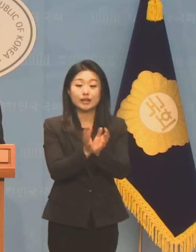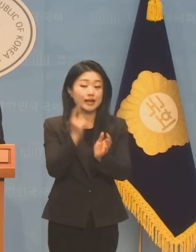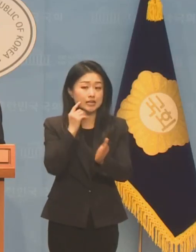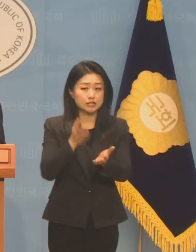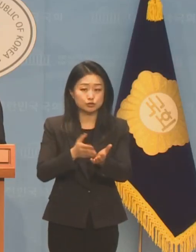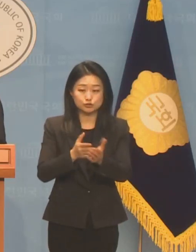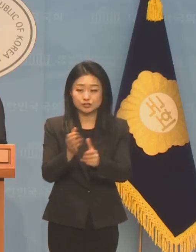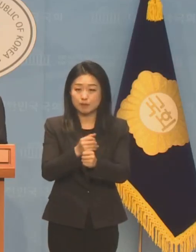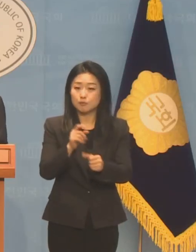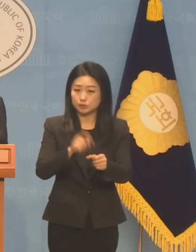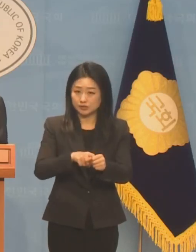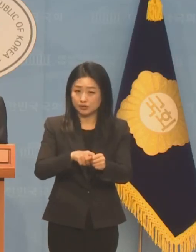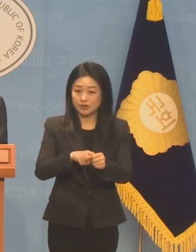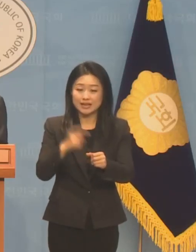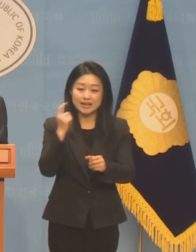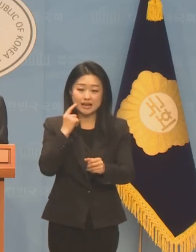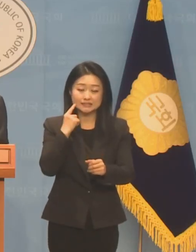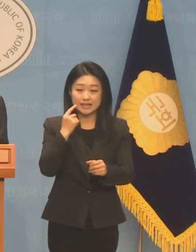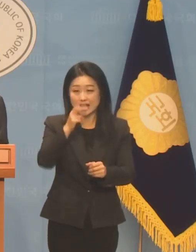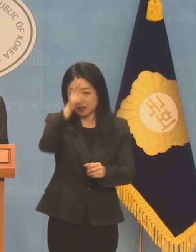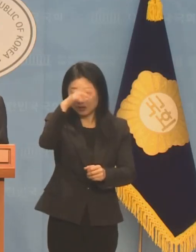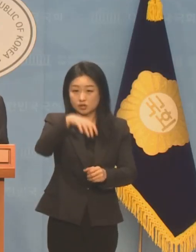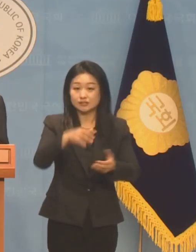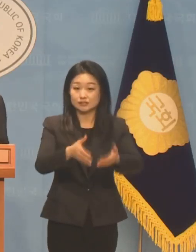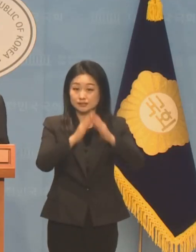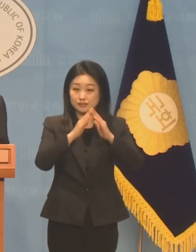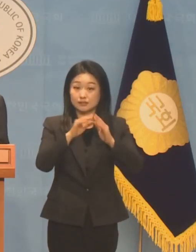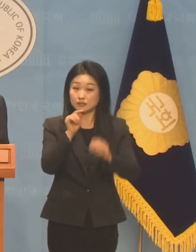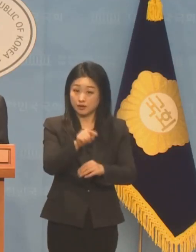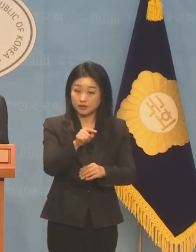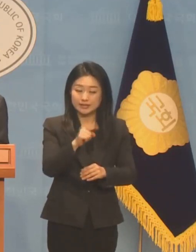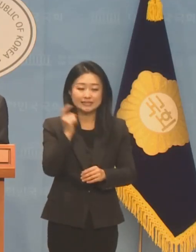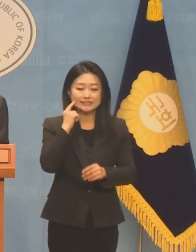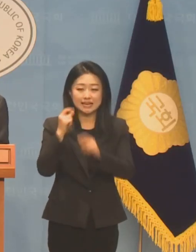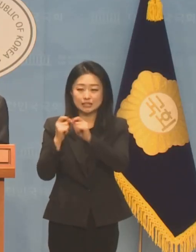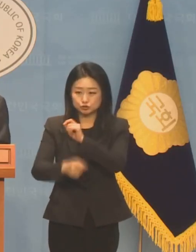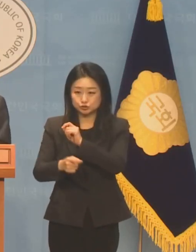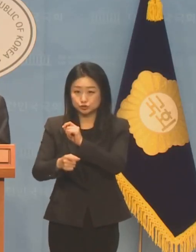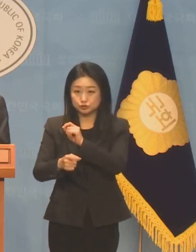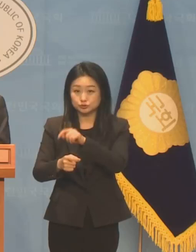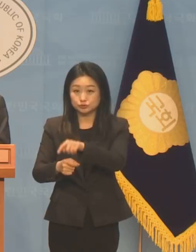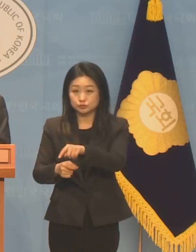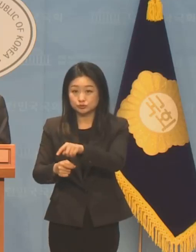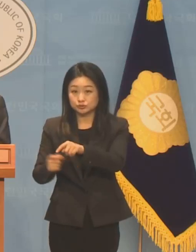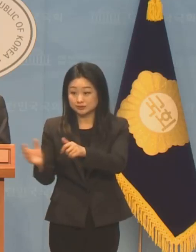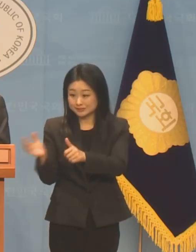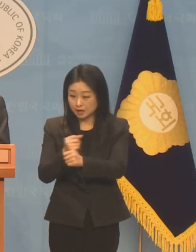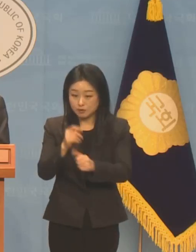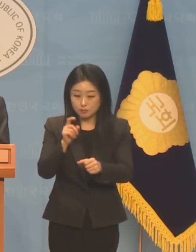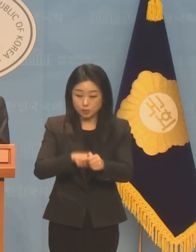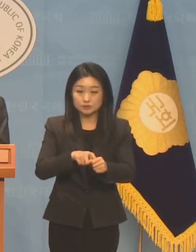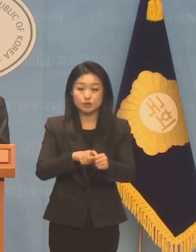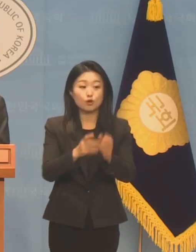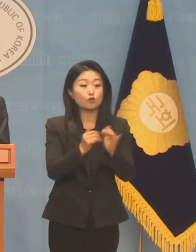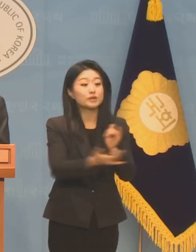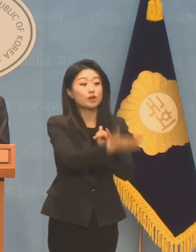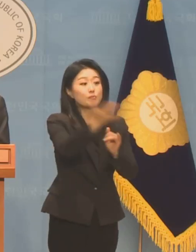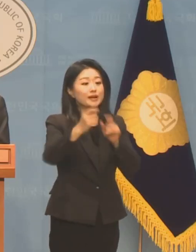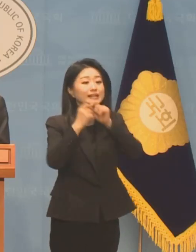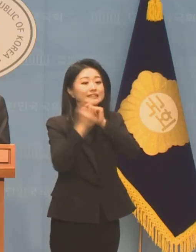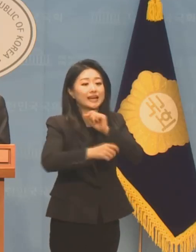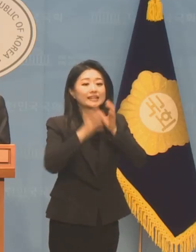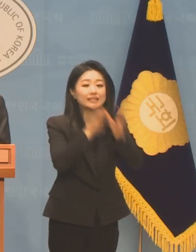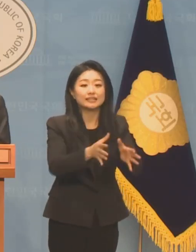가짜뉴스 때려잡겠다고 가짜 파출소 차린 것은 사기꾼 잡겠다고 자기들이 먼저 국민들에게 사기를 치는